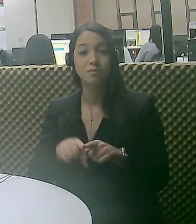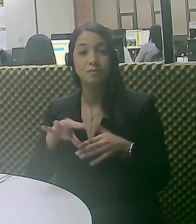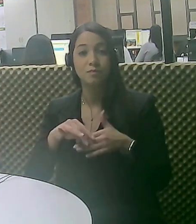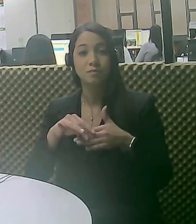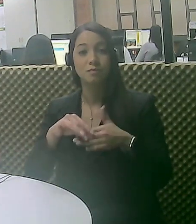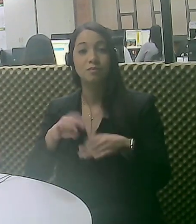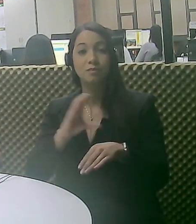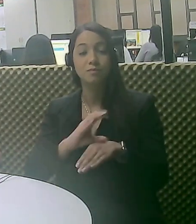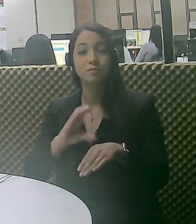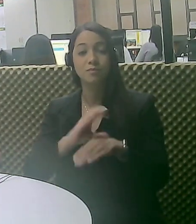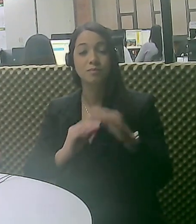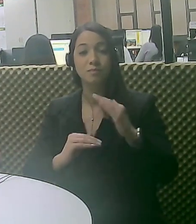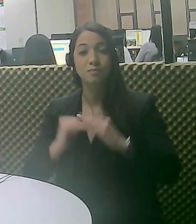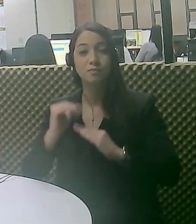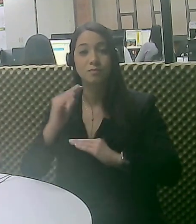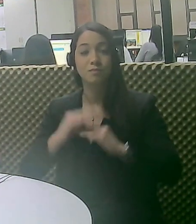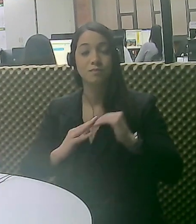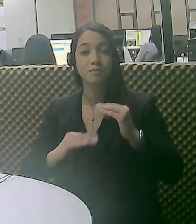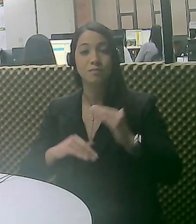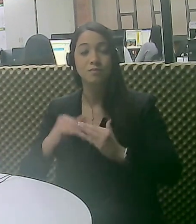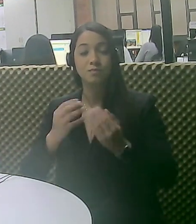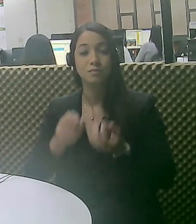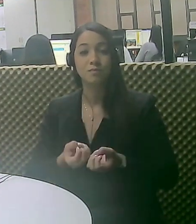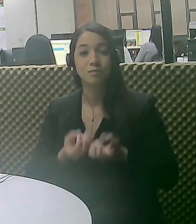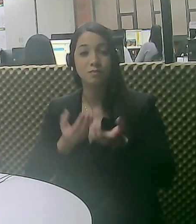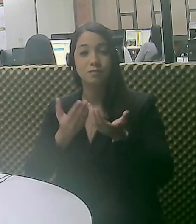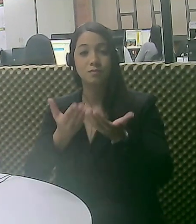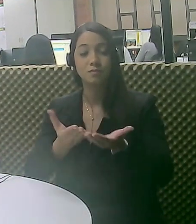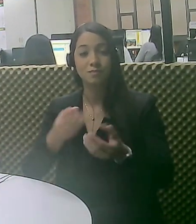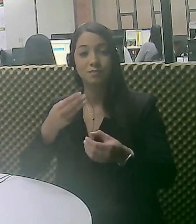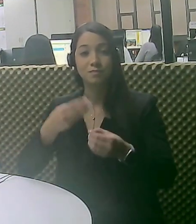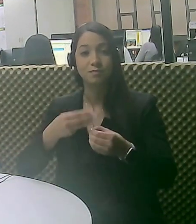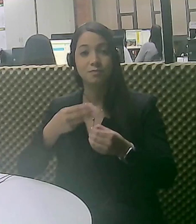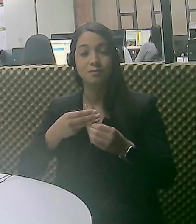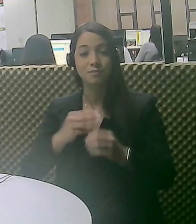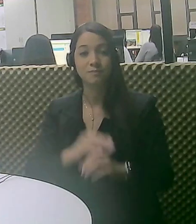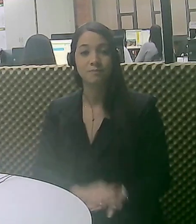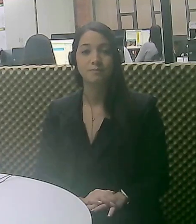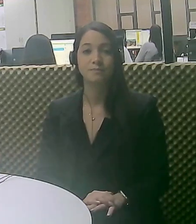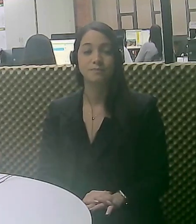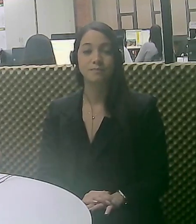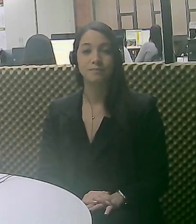para os cursos profissionalizantes que são oferecidos pelo município.